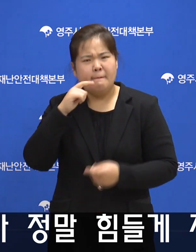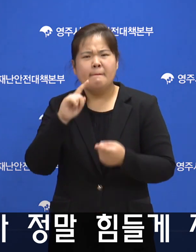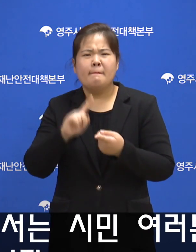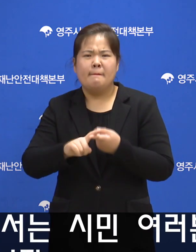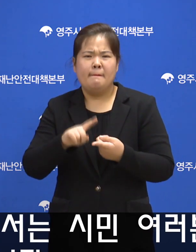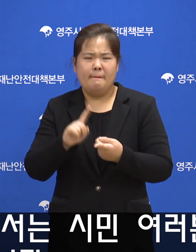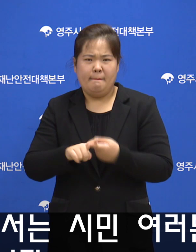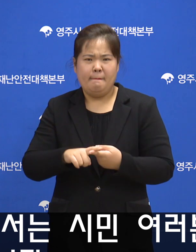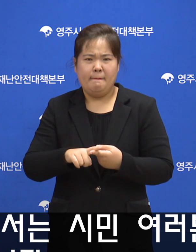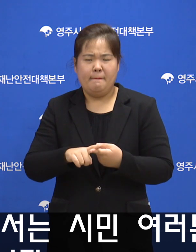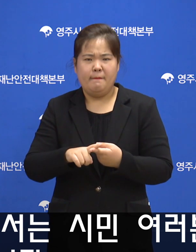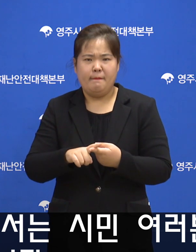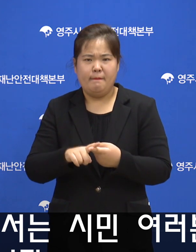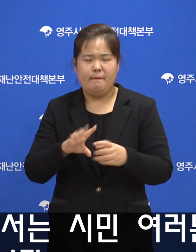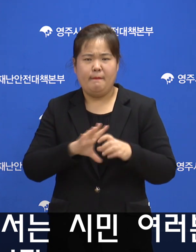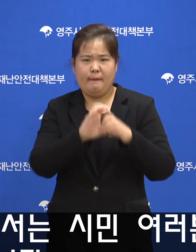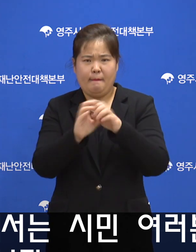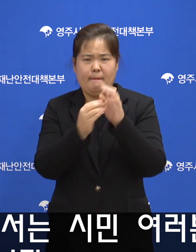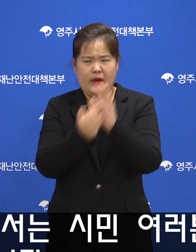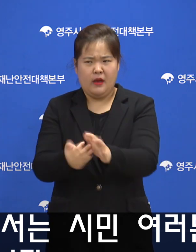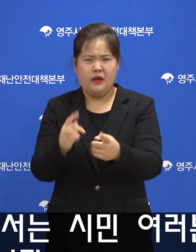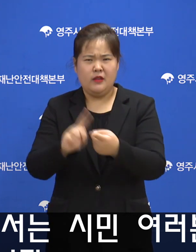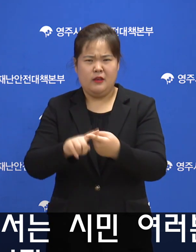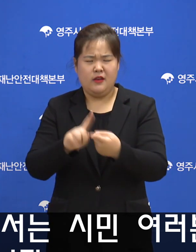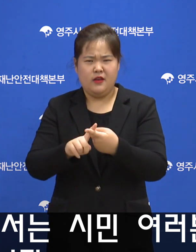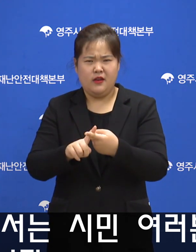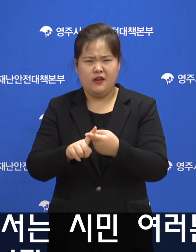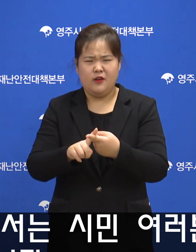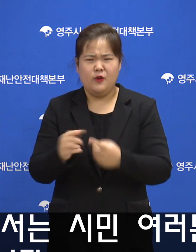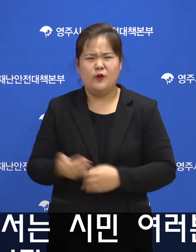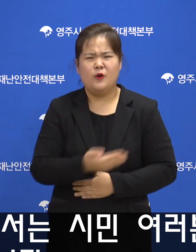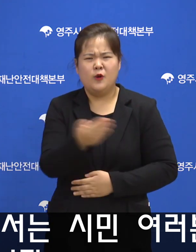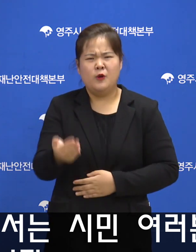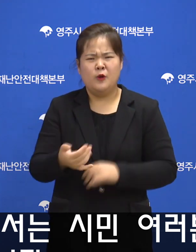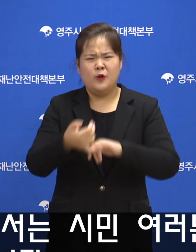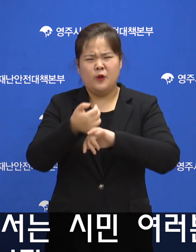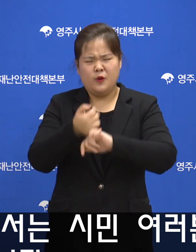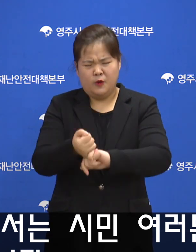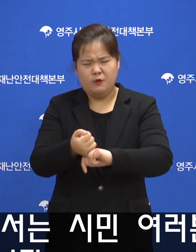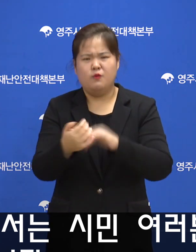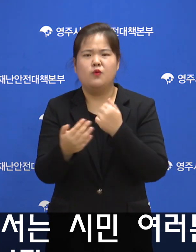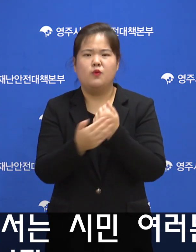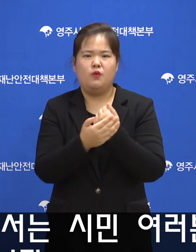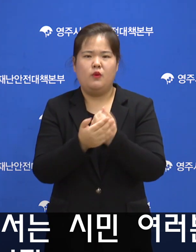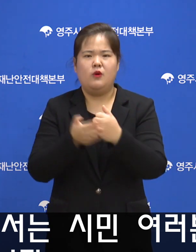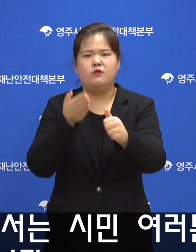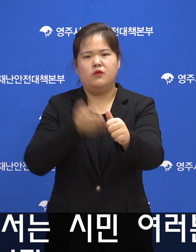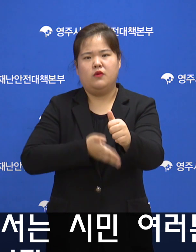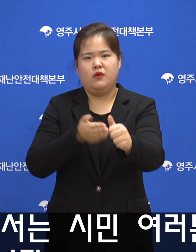뚝이 무너지지 않게 하기 위해서는 시민 여러분의 참여가 무엇보다도 절실합니다.